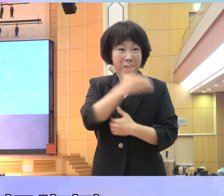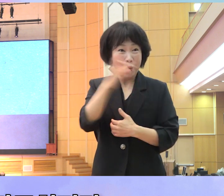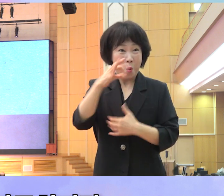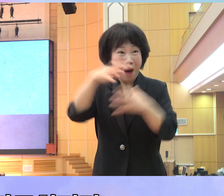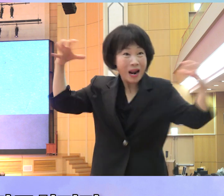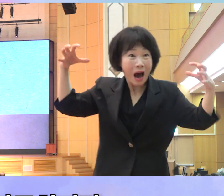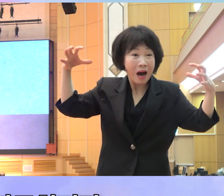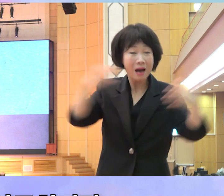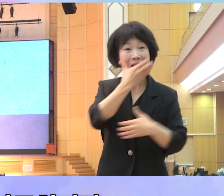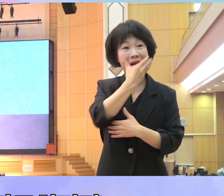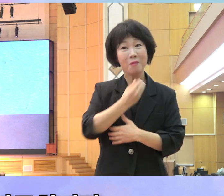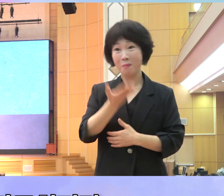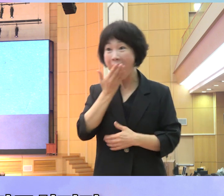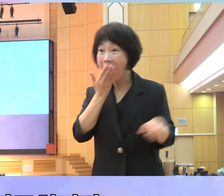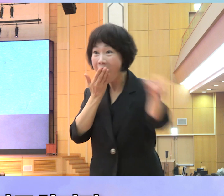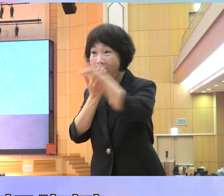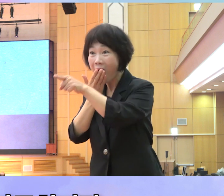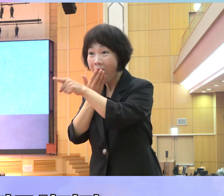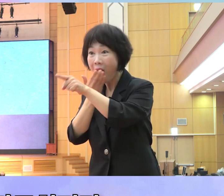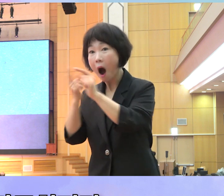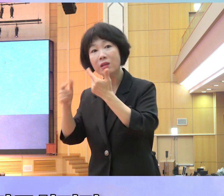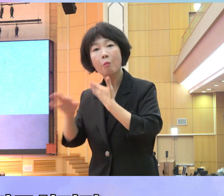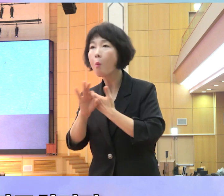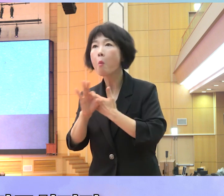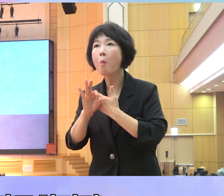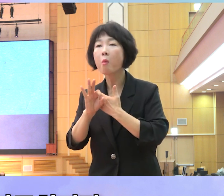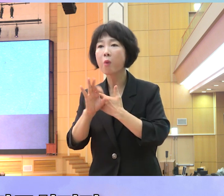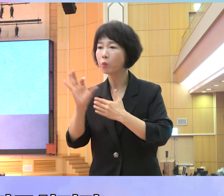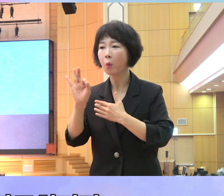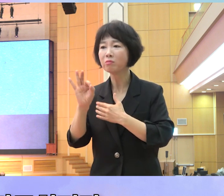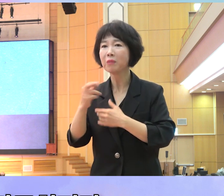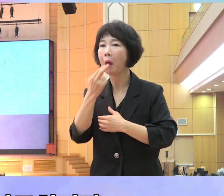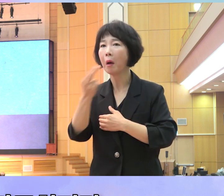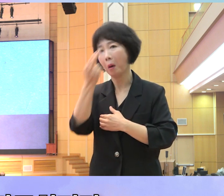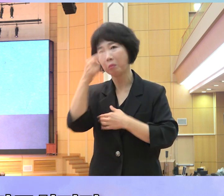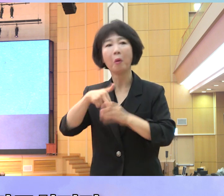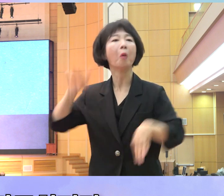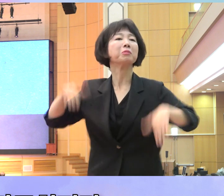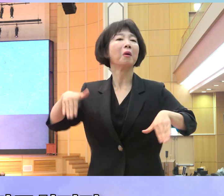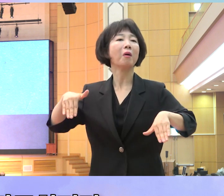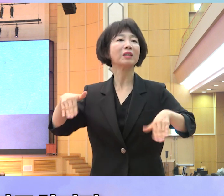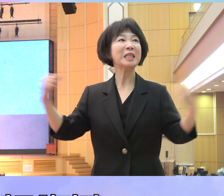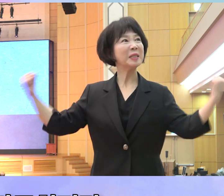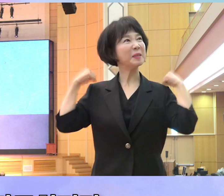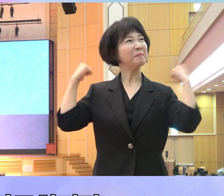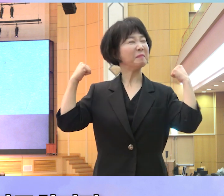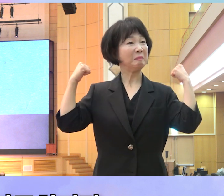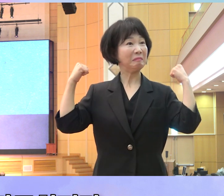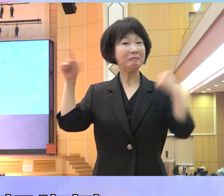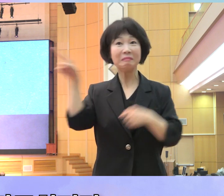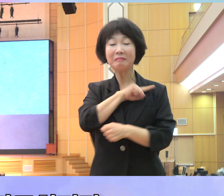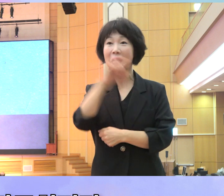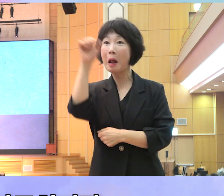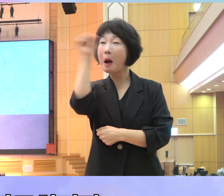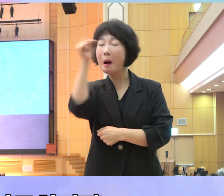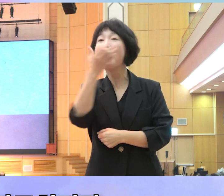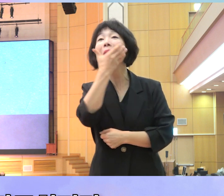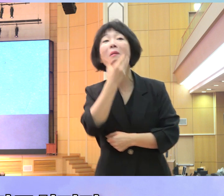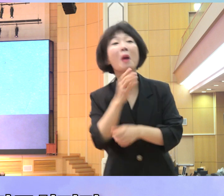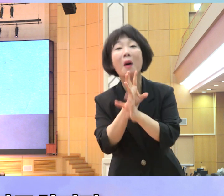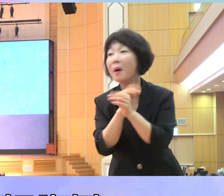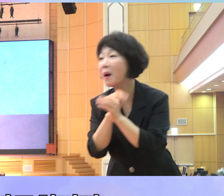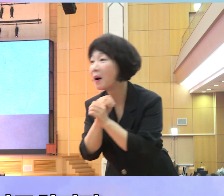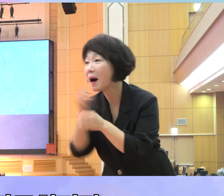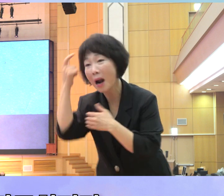시기였는가? 아니면 체력이 남아 돌아서 뭐든지 할 수 있을 것 같을 때가 인생의 가장 행복한